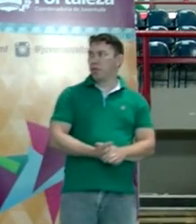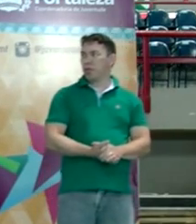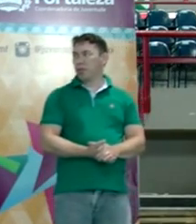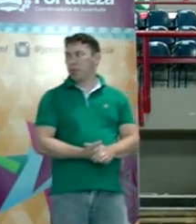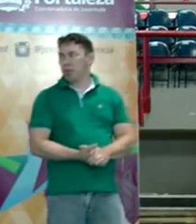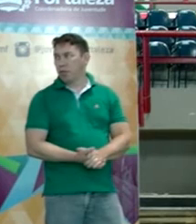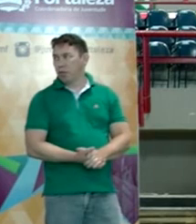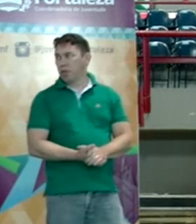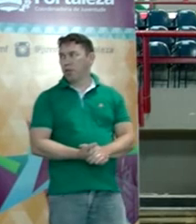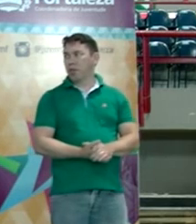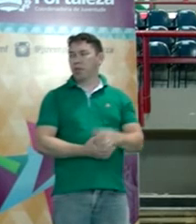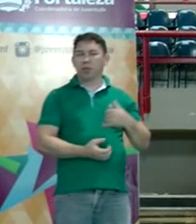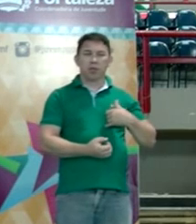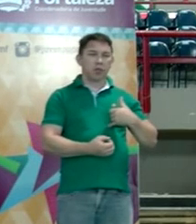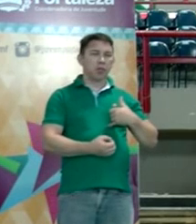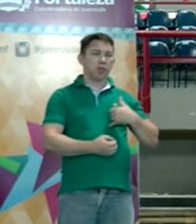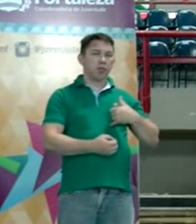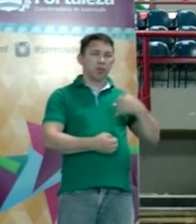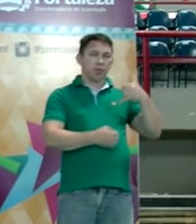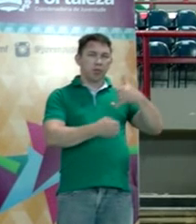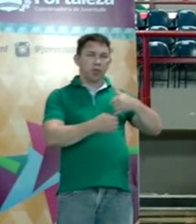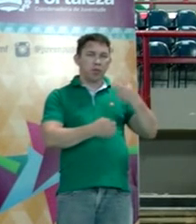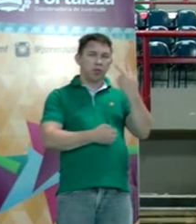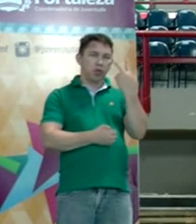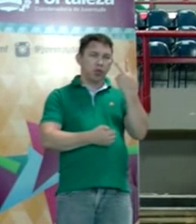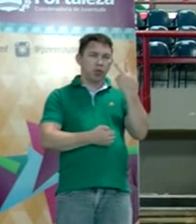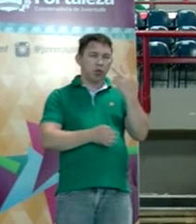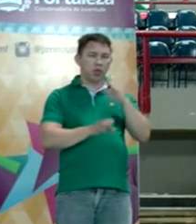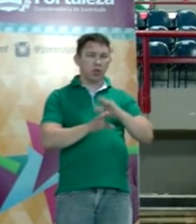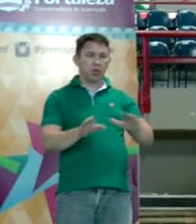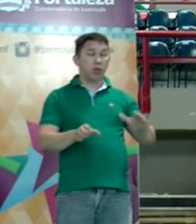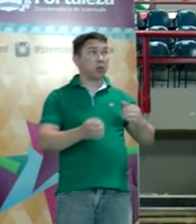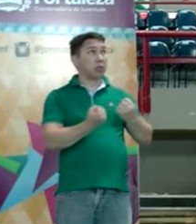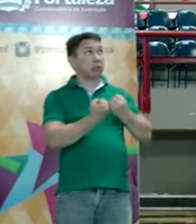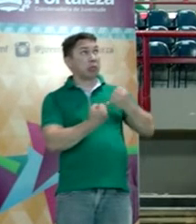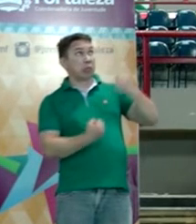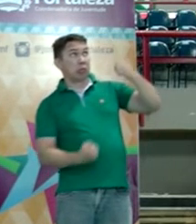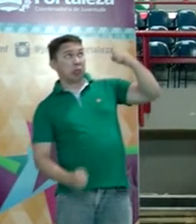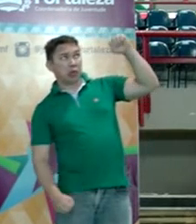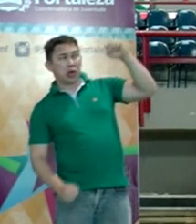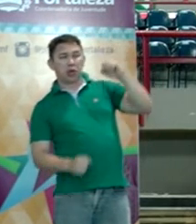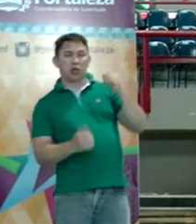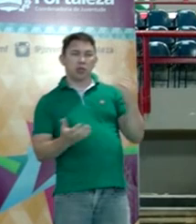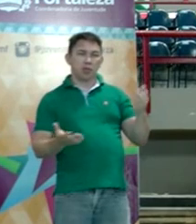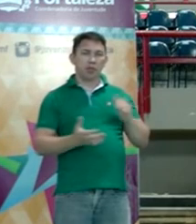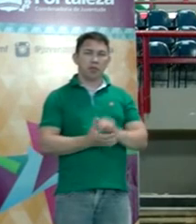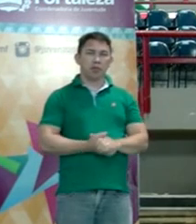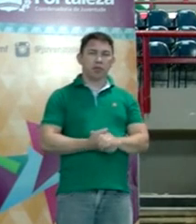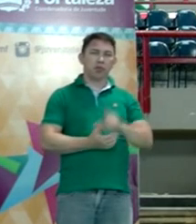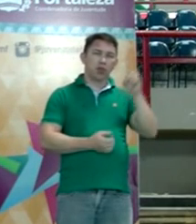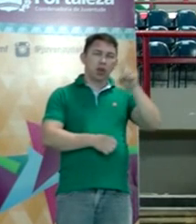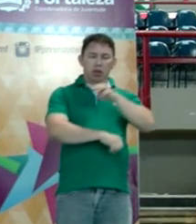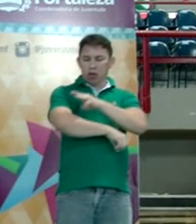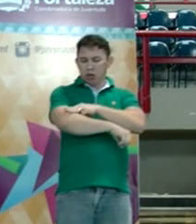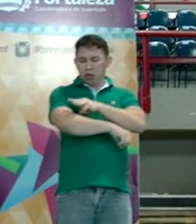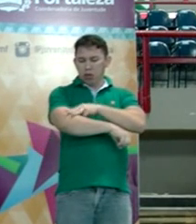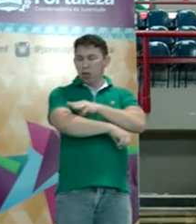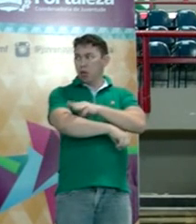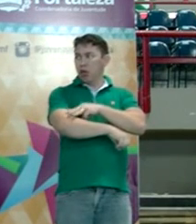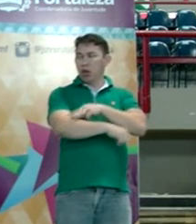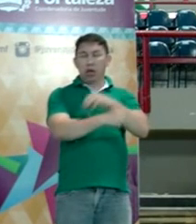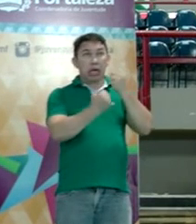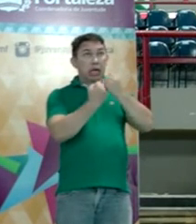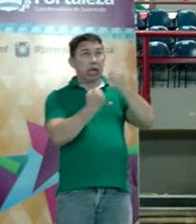plataforma de petróleo, a gente só sobe de duas formas, certo? As grandes, pelo menos, né? Essa de Mossoró era na